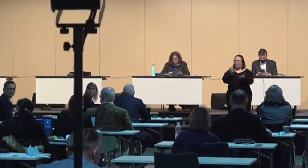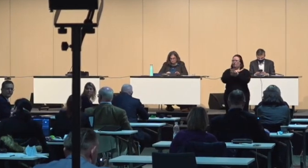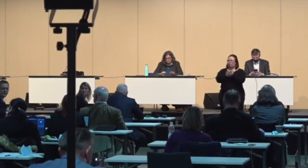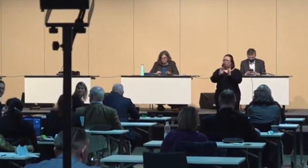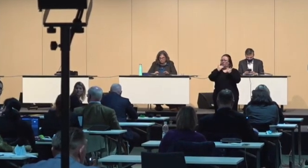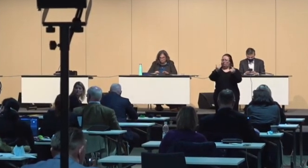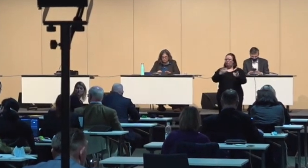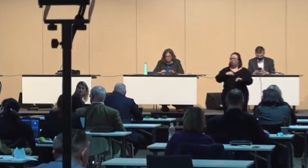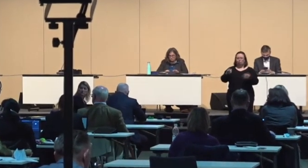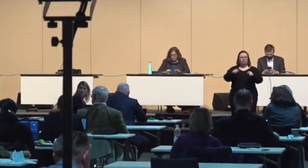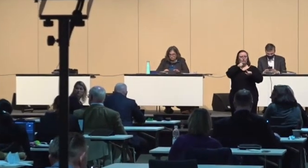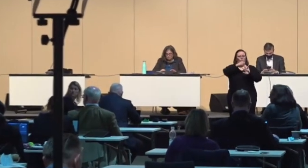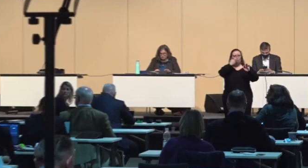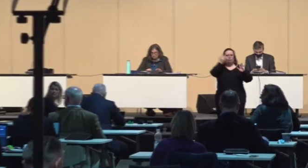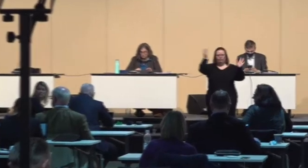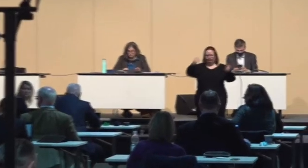es einfacher. Brauche ich kein Schlusswort.